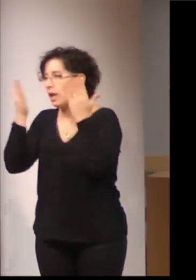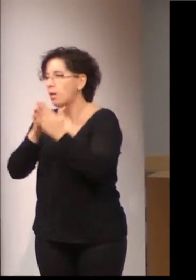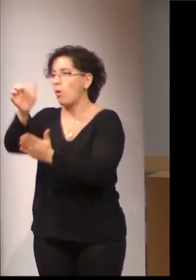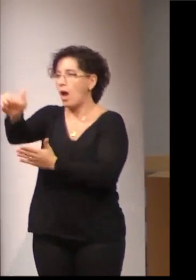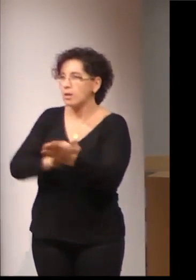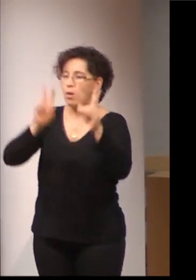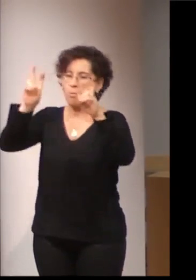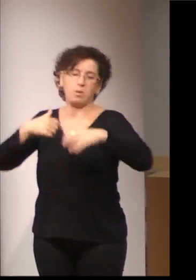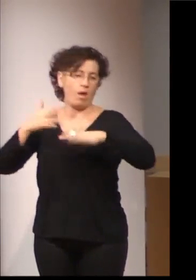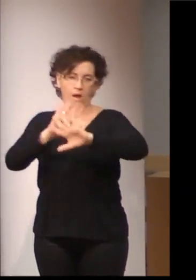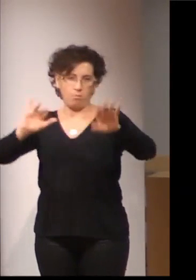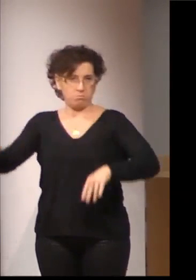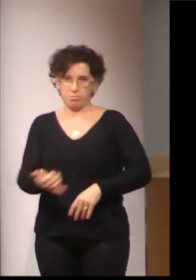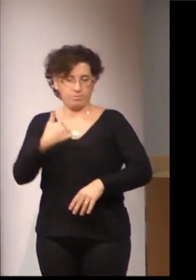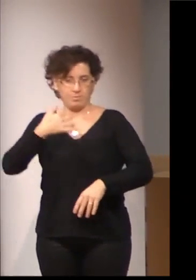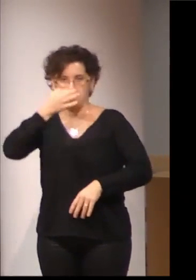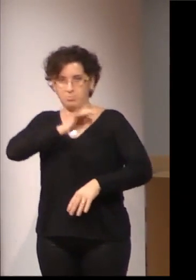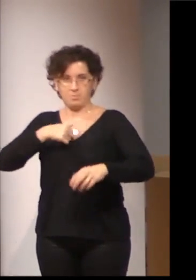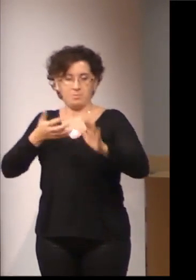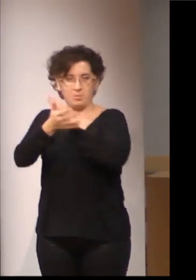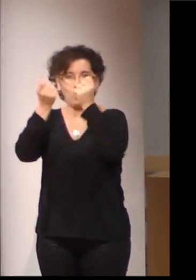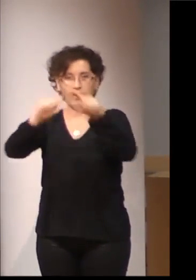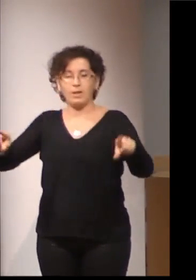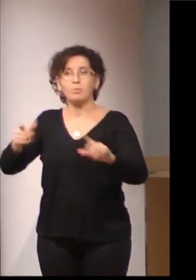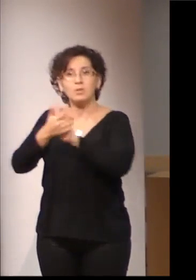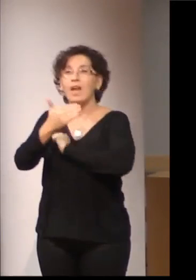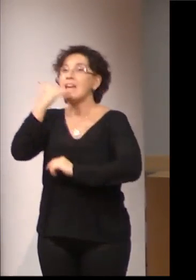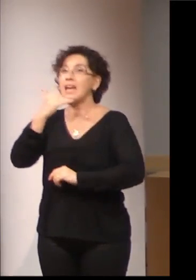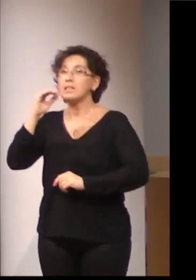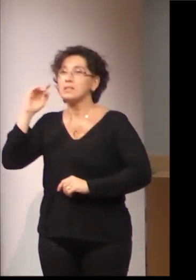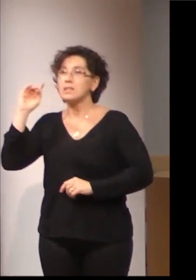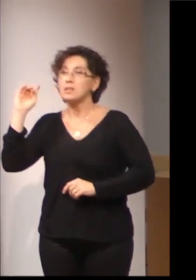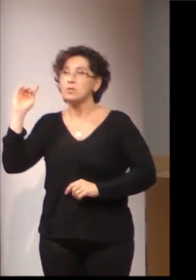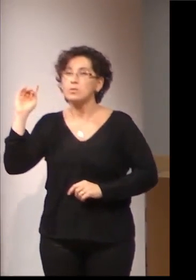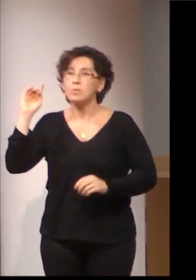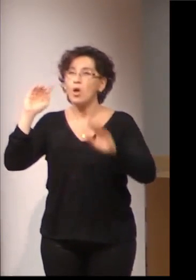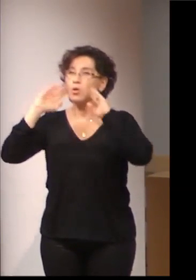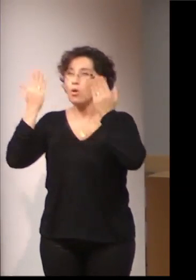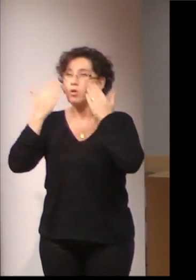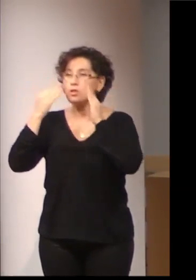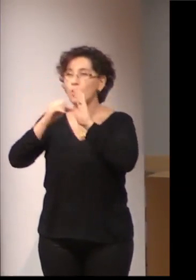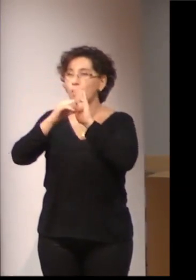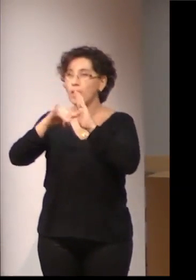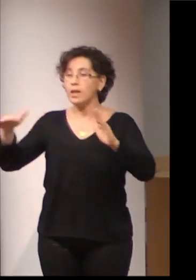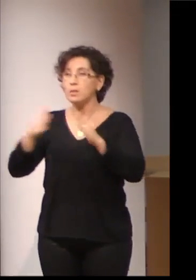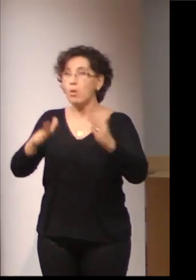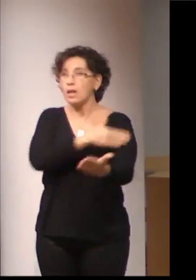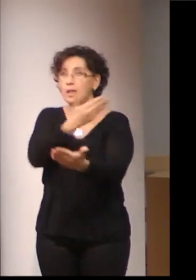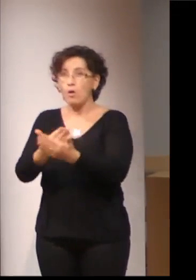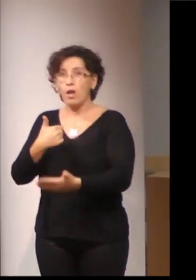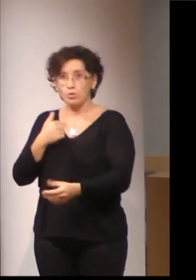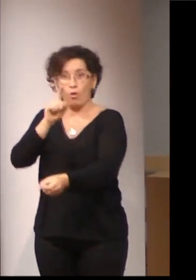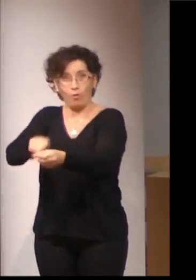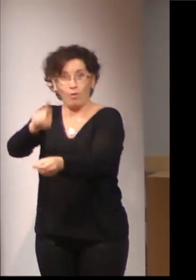los capítulos, las comunicaciones, pero bueno, creo que he estado presente en todos los congresos del SENEL-SE desde que se abrió, así que, pues, ahí están